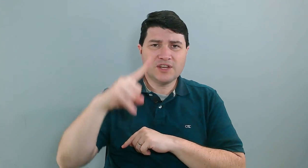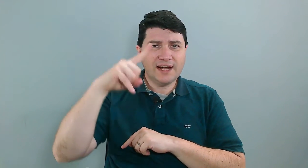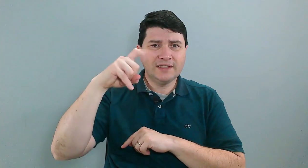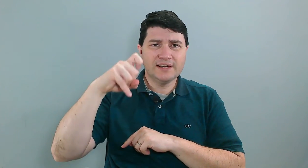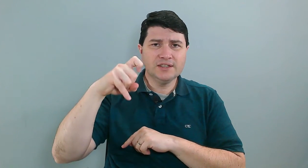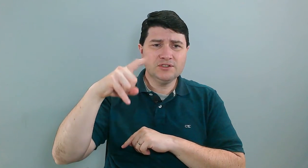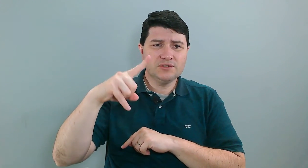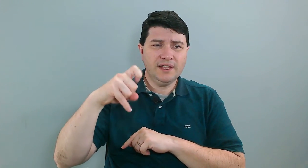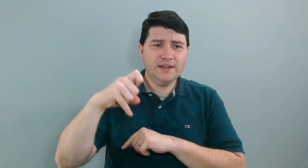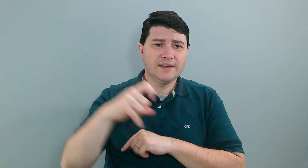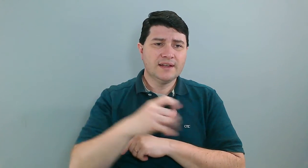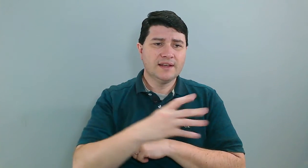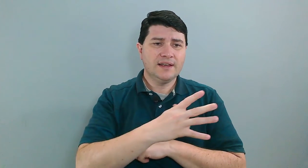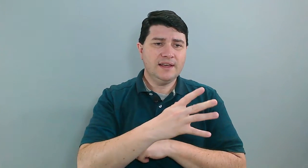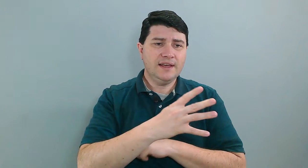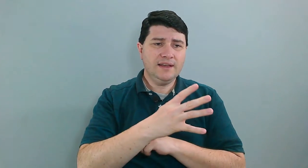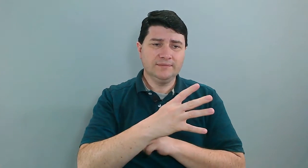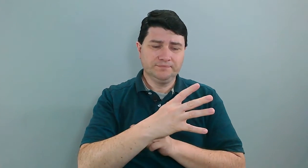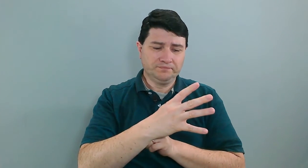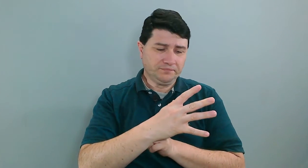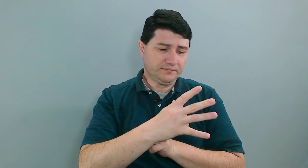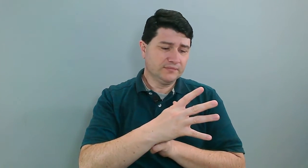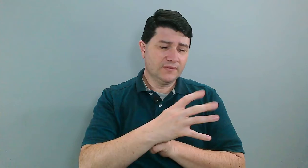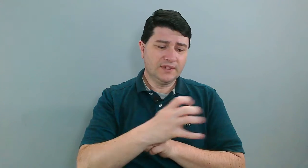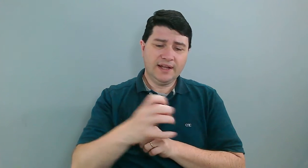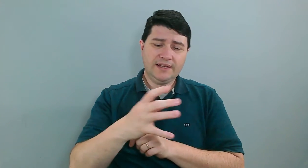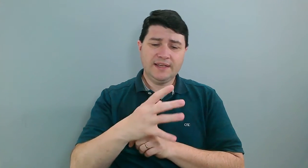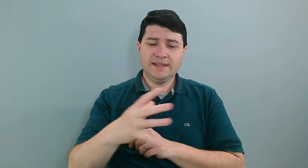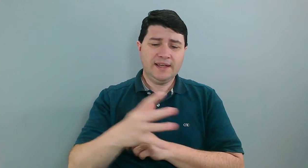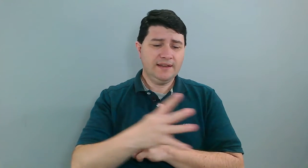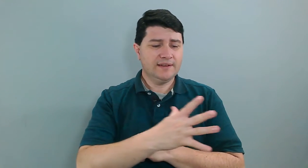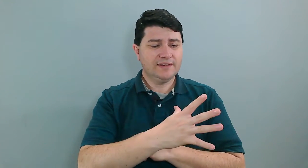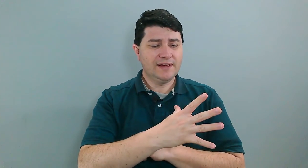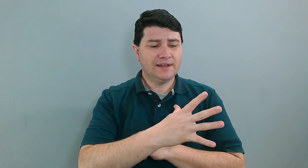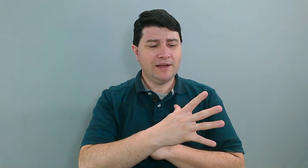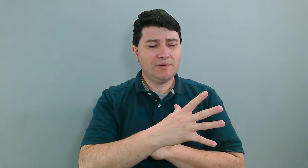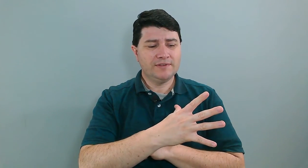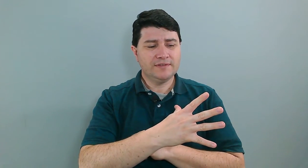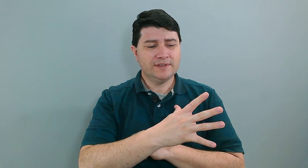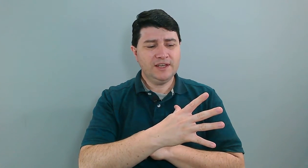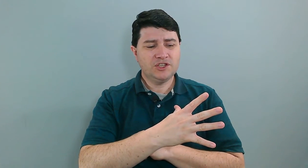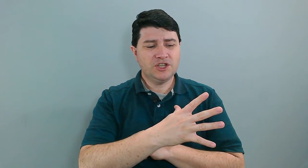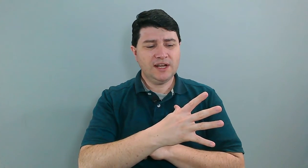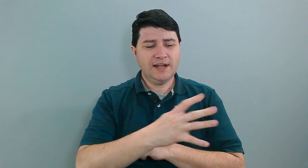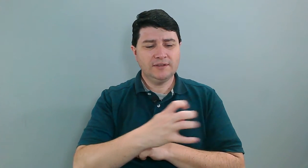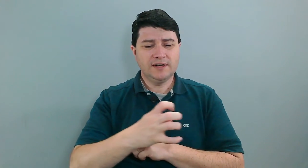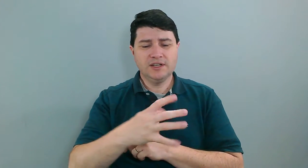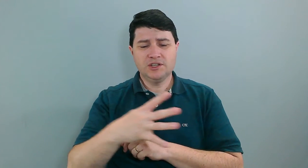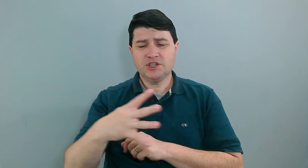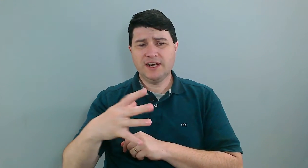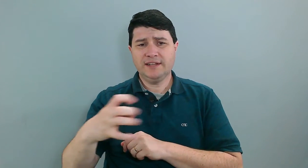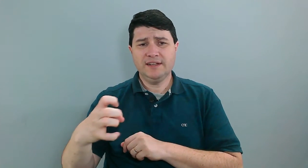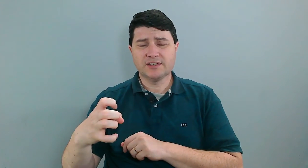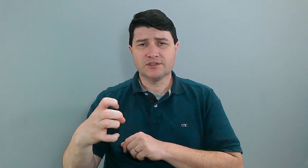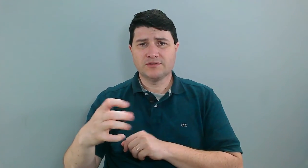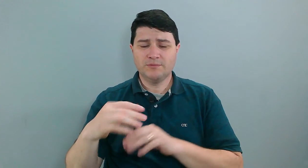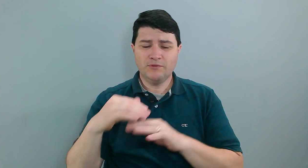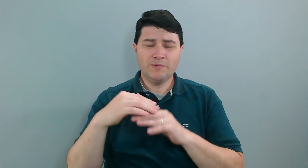esticado, engancho, né? E aqui, né, da água viva, né? Esticado, engancho, movimento